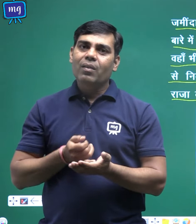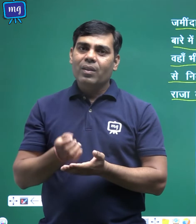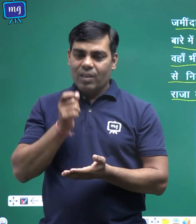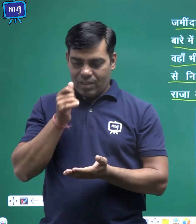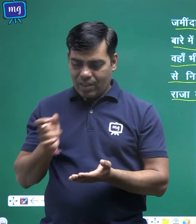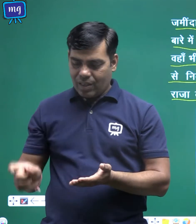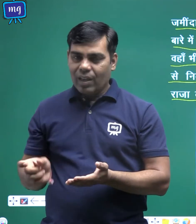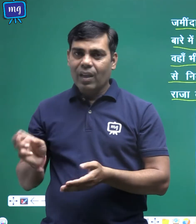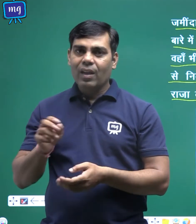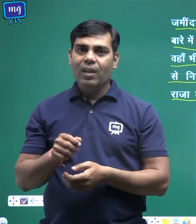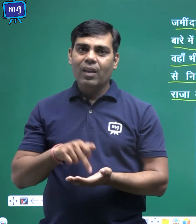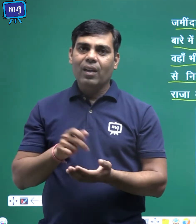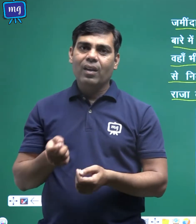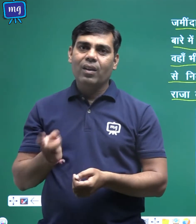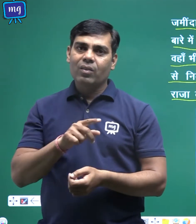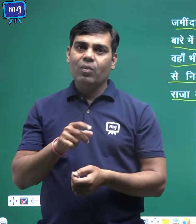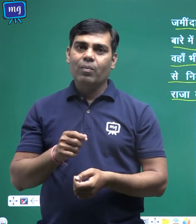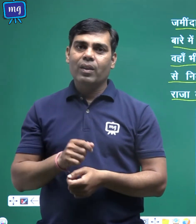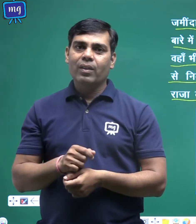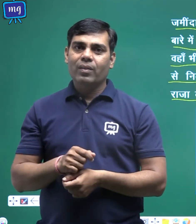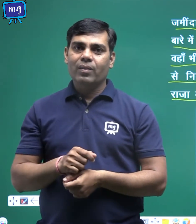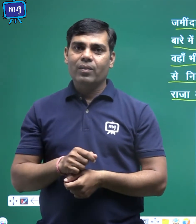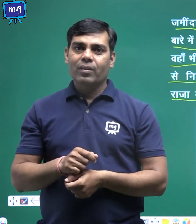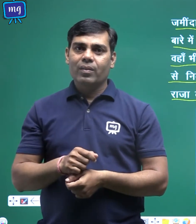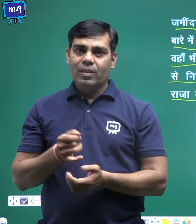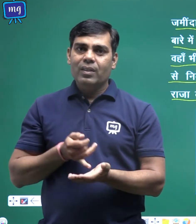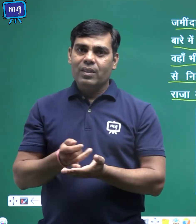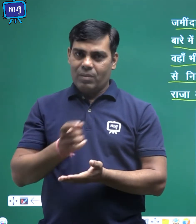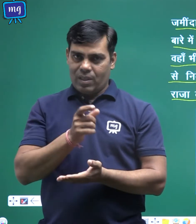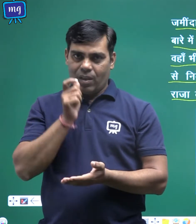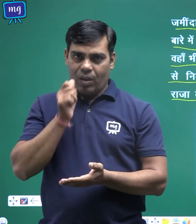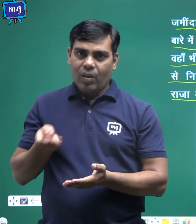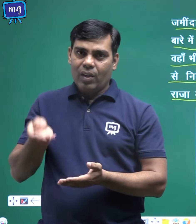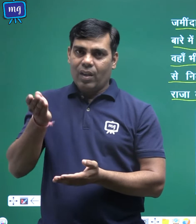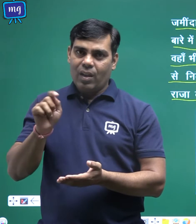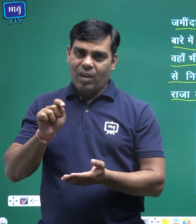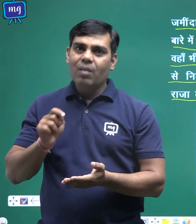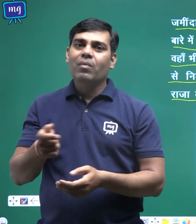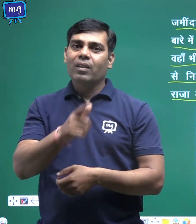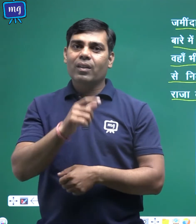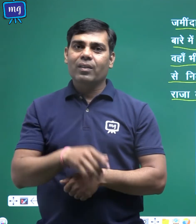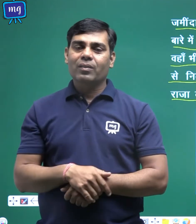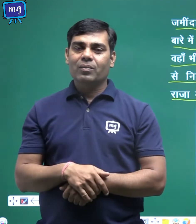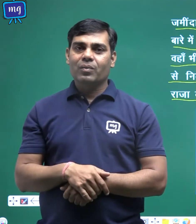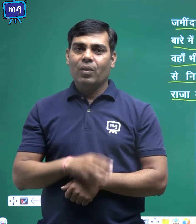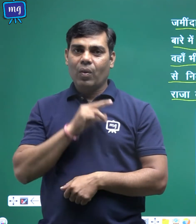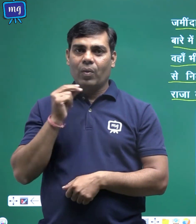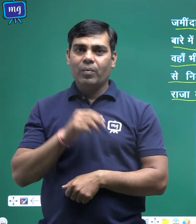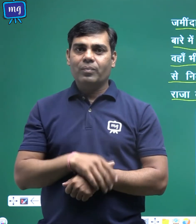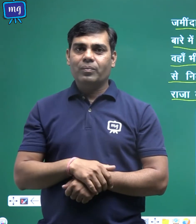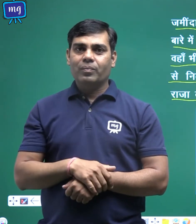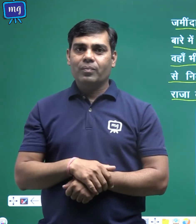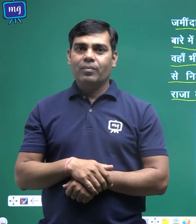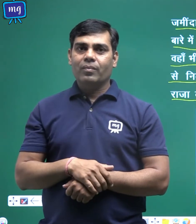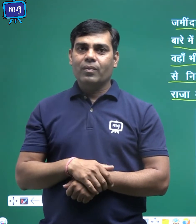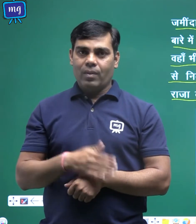यहाँ तो कभी जमींदार के यहाँ नौकरी कर रहा है और